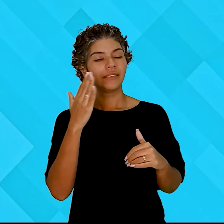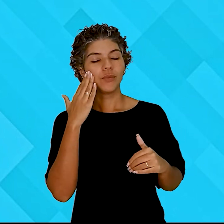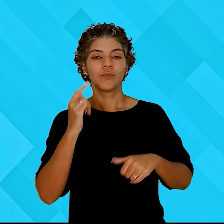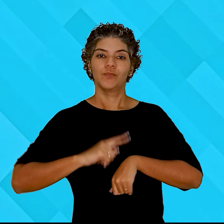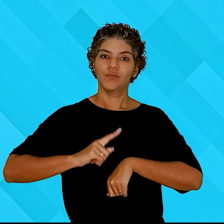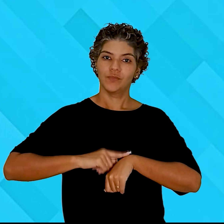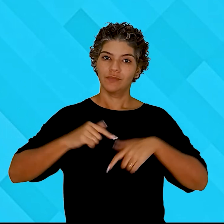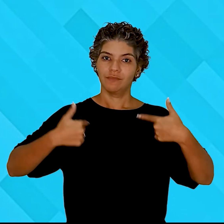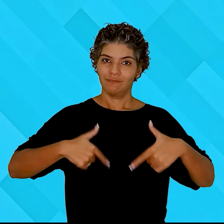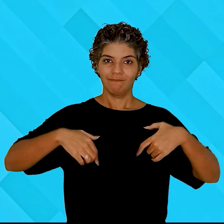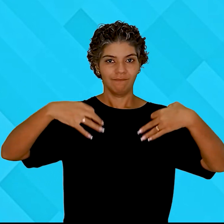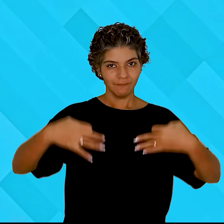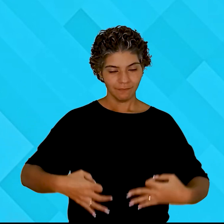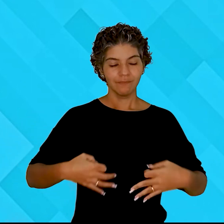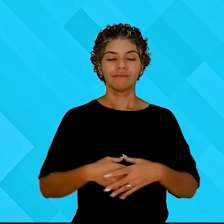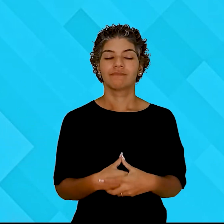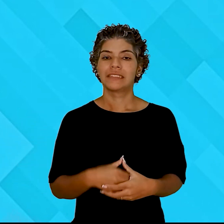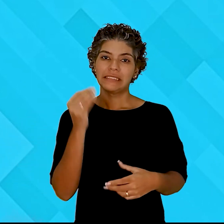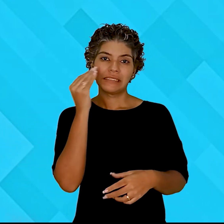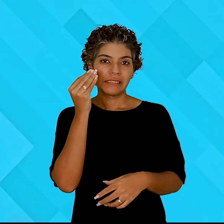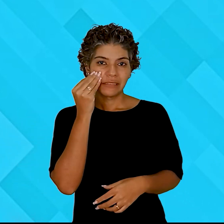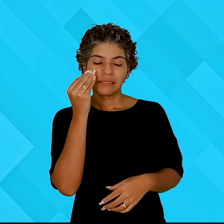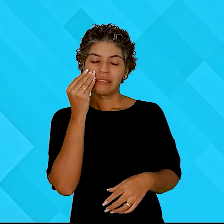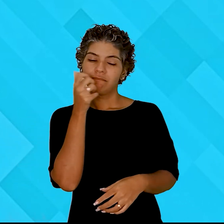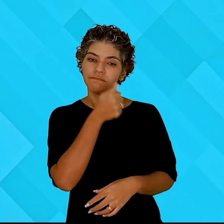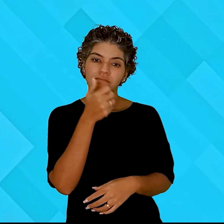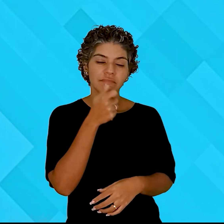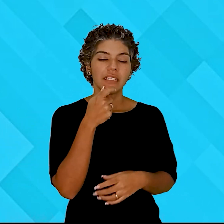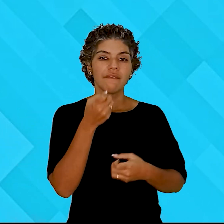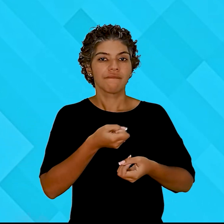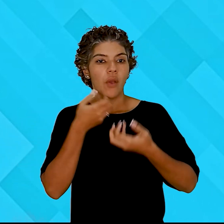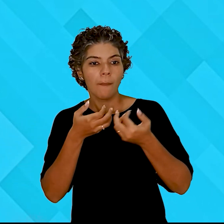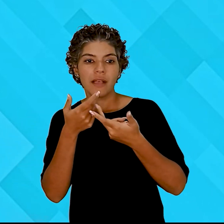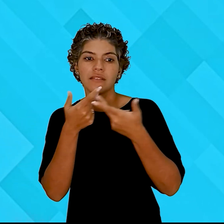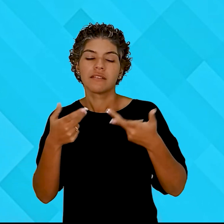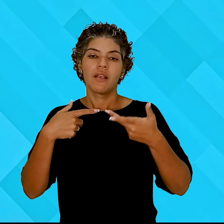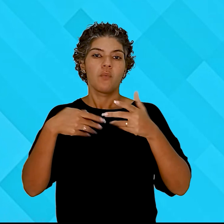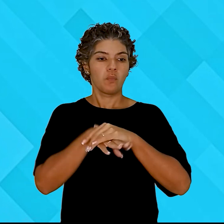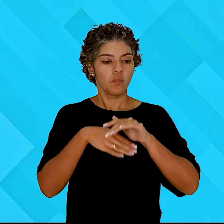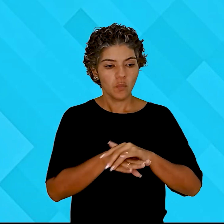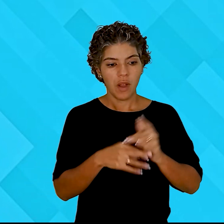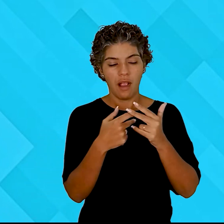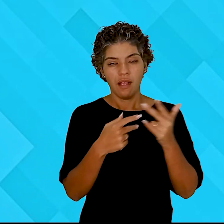resguardar o máximo possível as informações, os pagamentos e as demandas que são necessárias dessa pessoa jurídica.